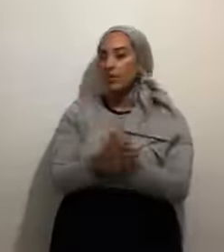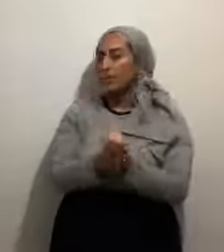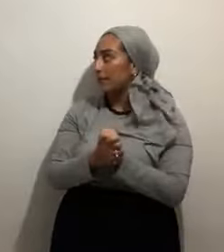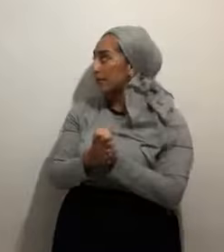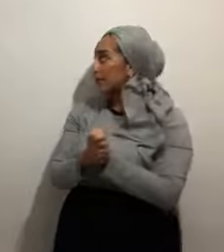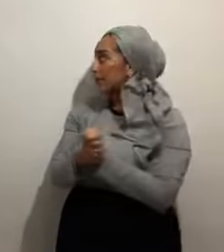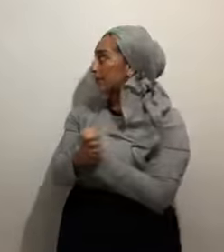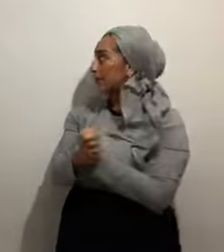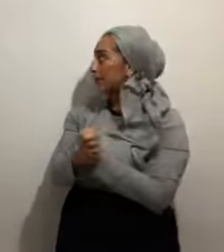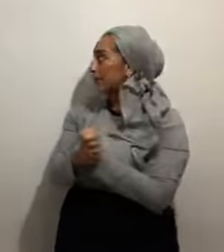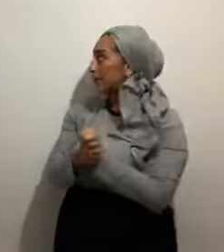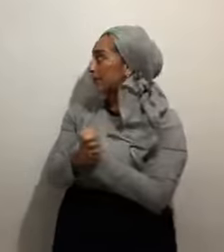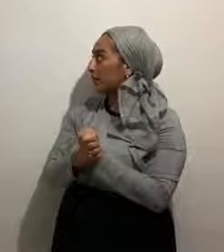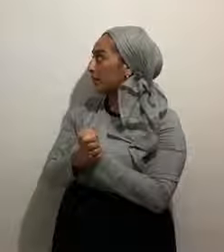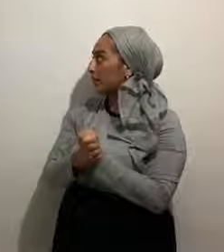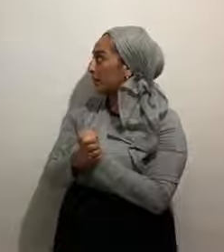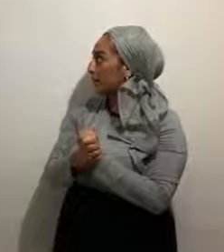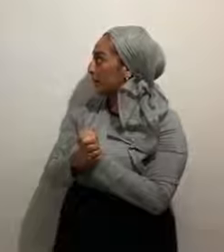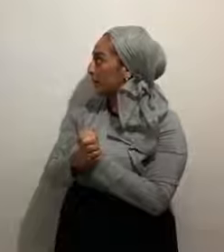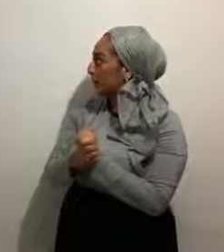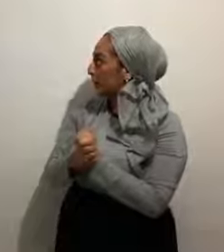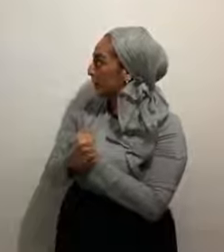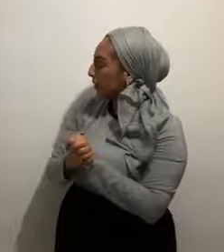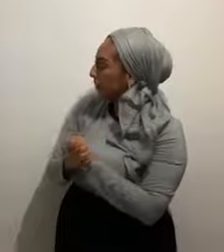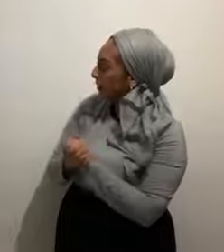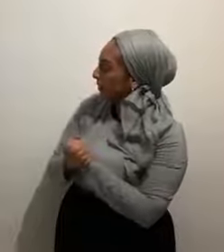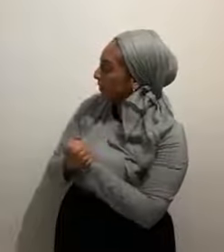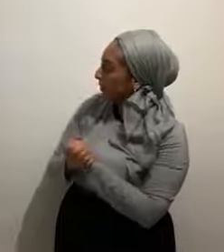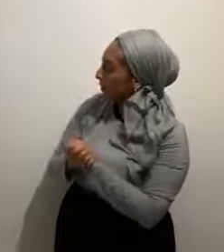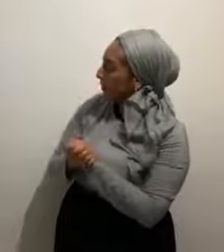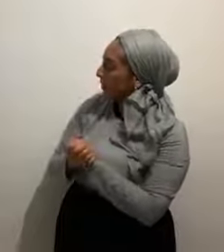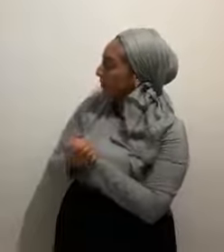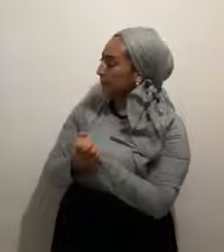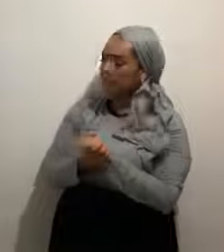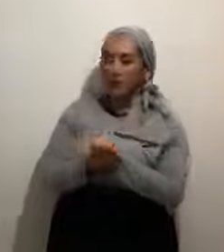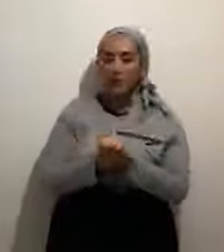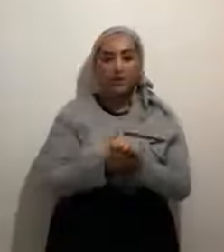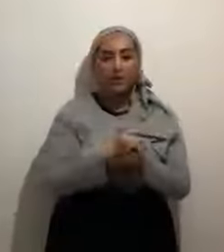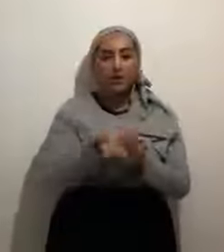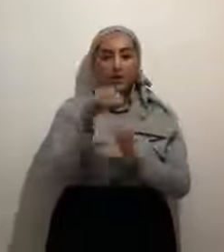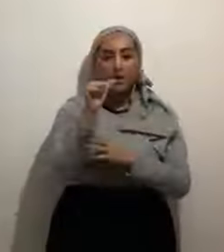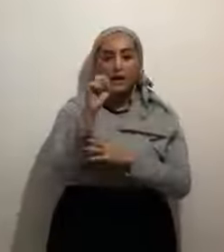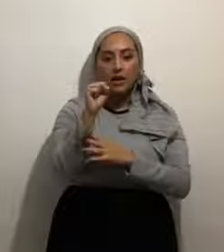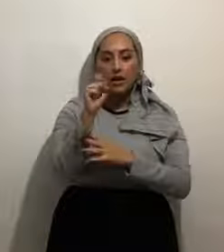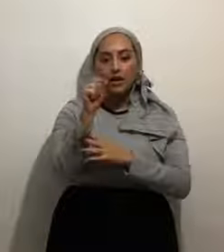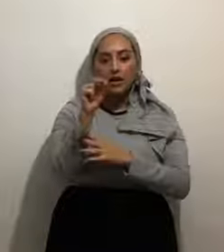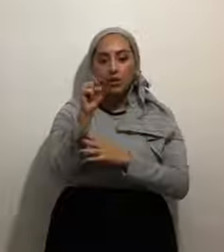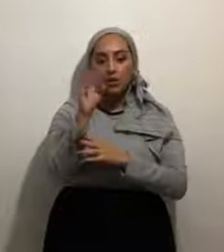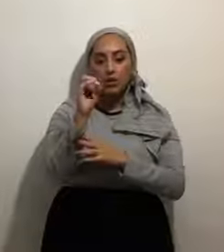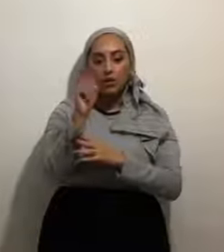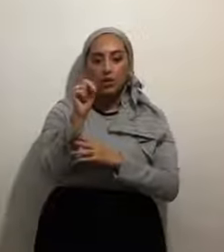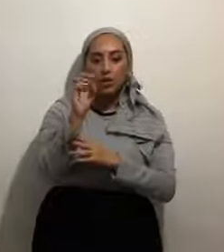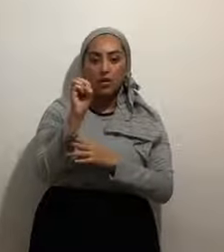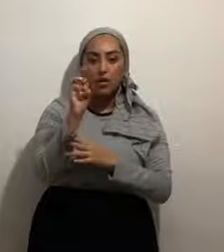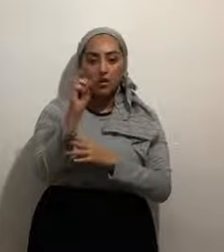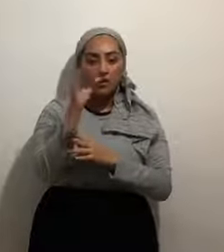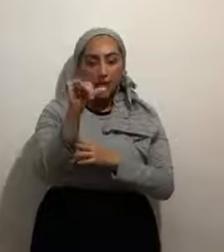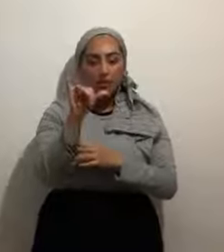Esa es la constelación de la Osa Mayor. No es astrología, es astronomía bíblica. Miren la constelación de la